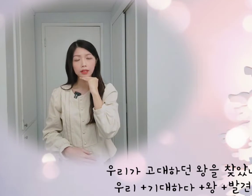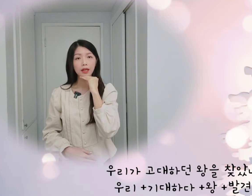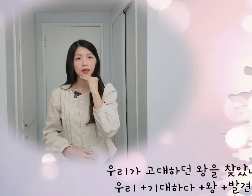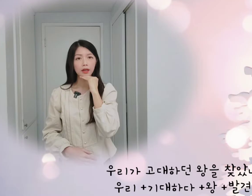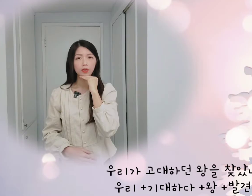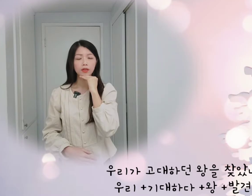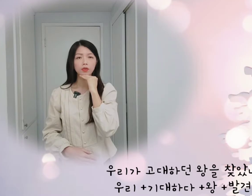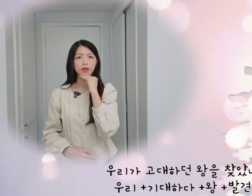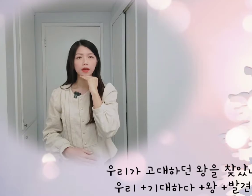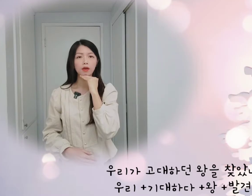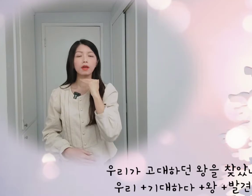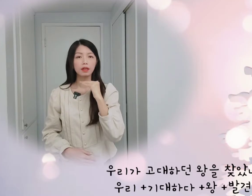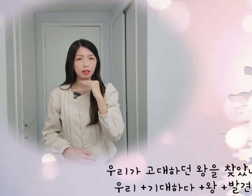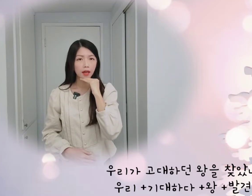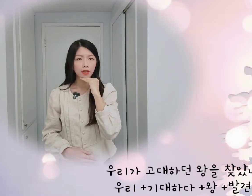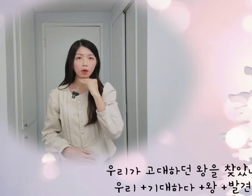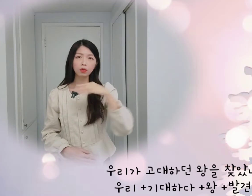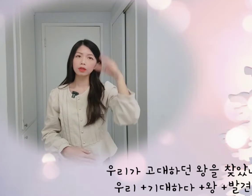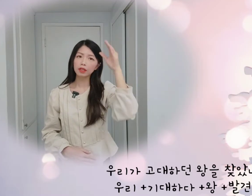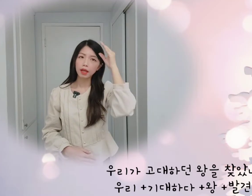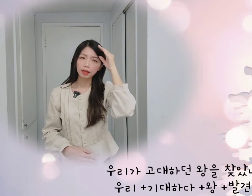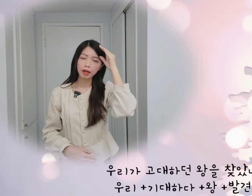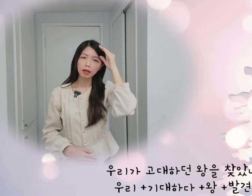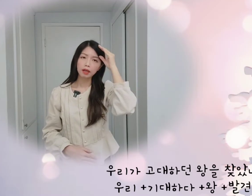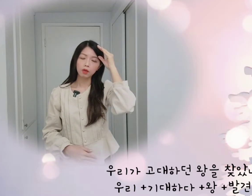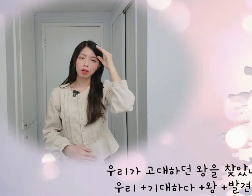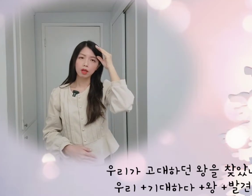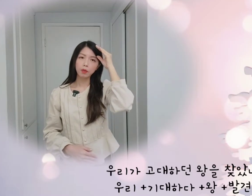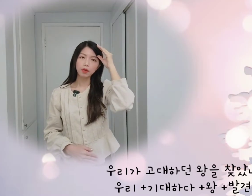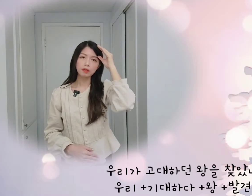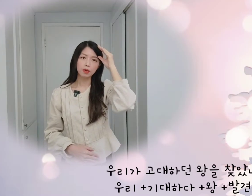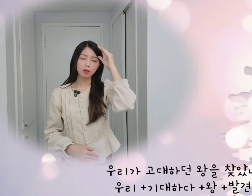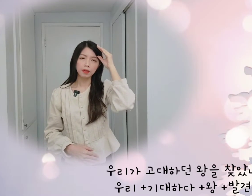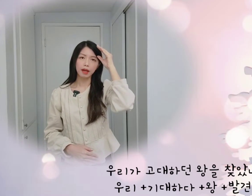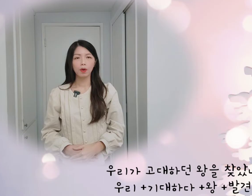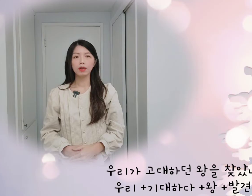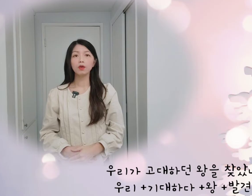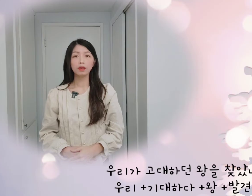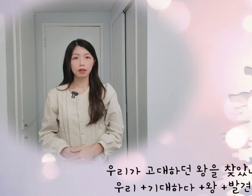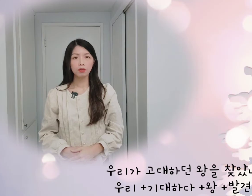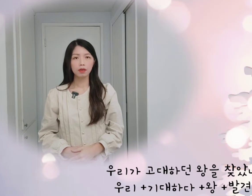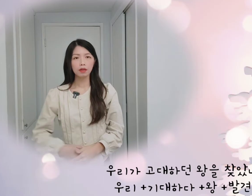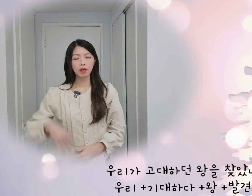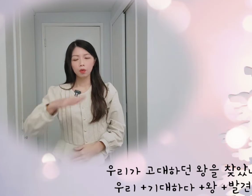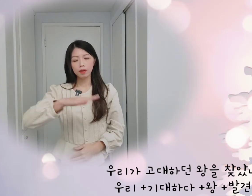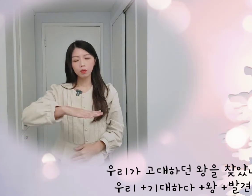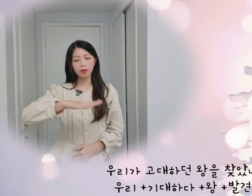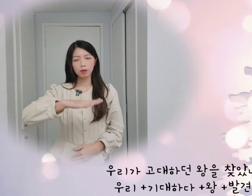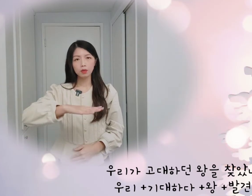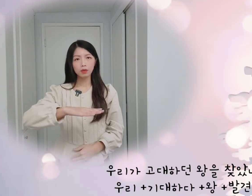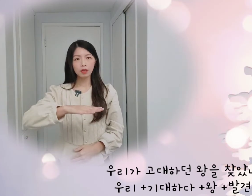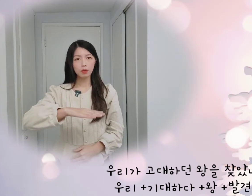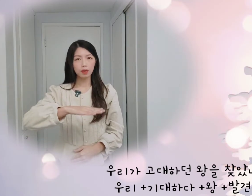대주시면 기다리다라고 한 뜻의 수어인데요. 기다리다 혹은 기대하다 이렇게 표현하시면 됩니다. 왕이라고 한 뜻의 수어는